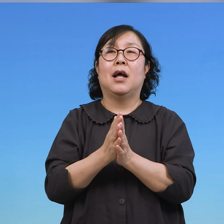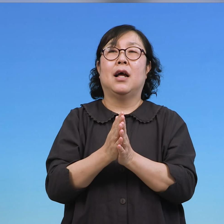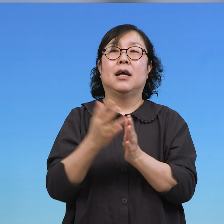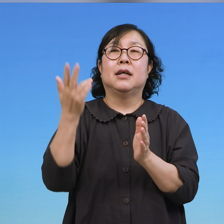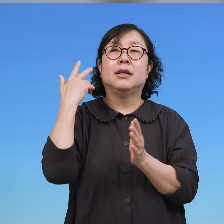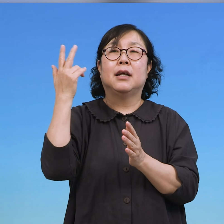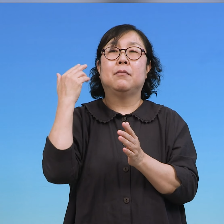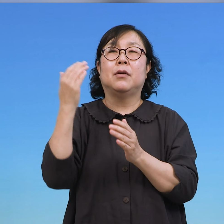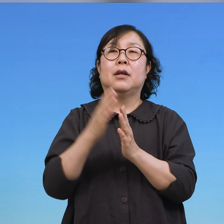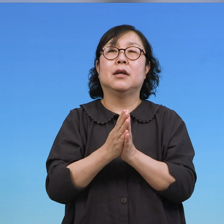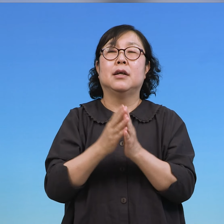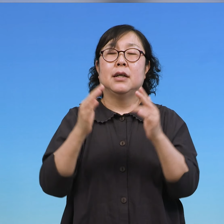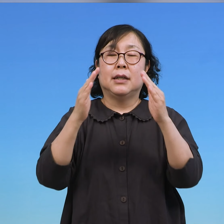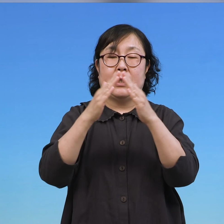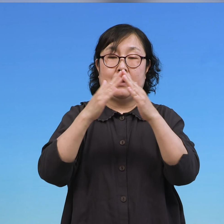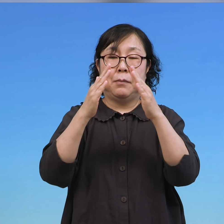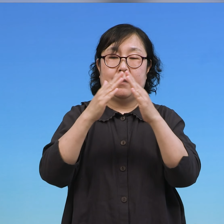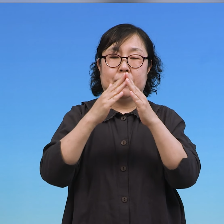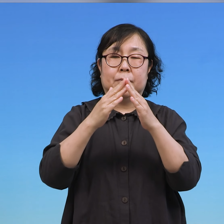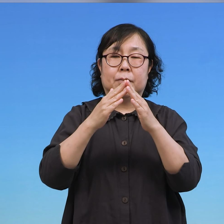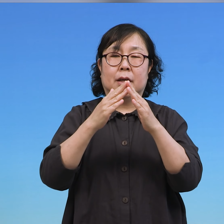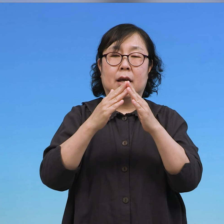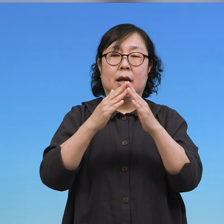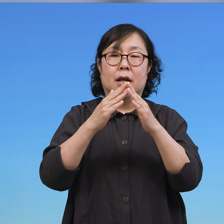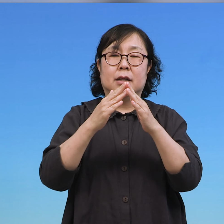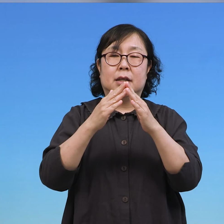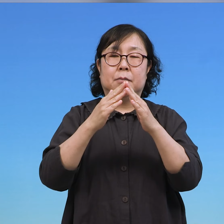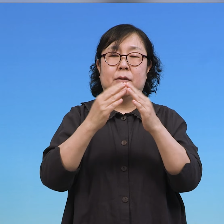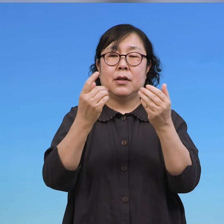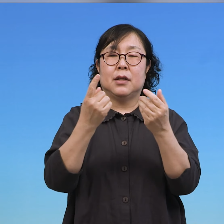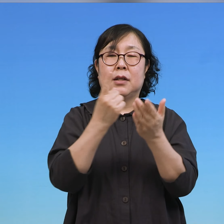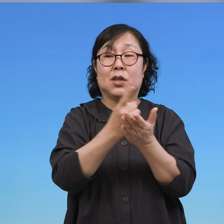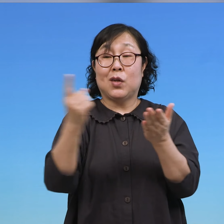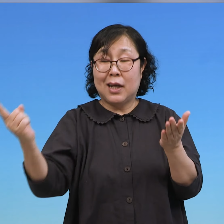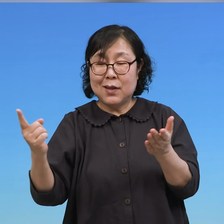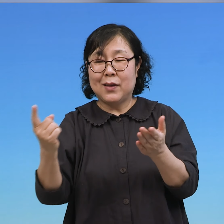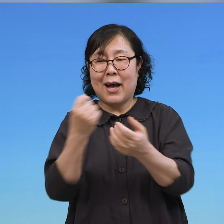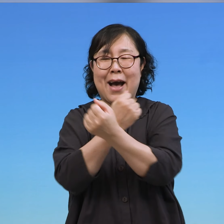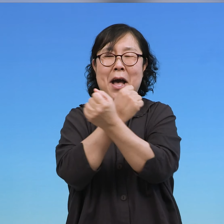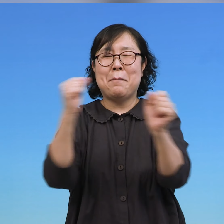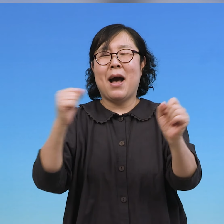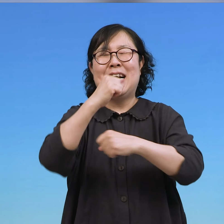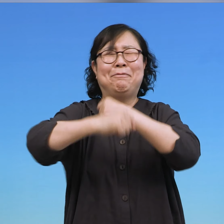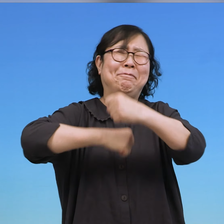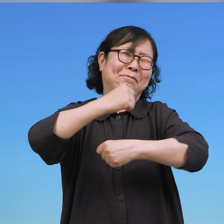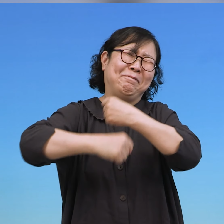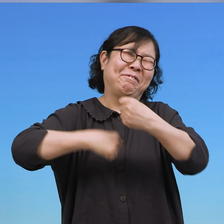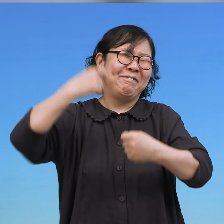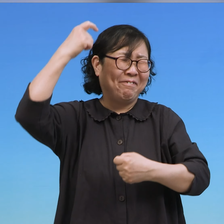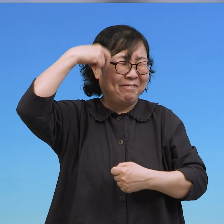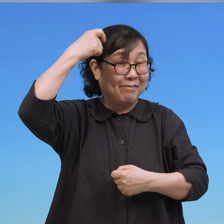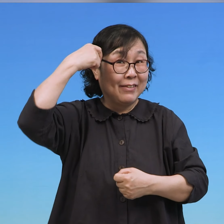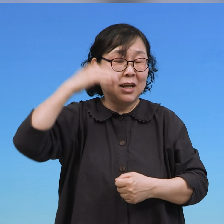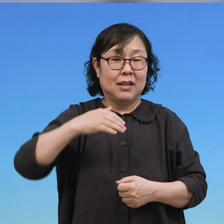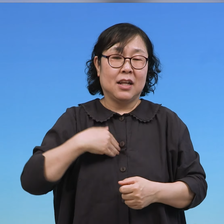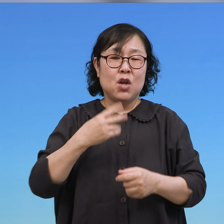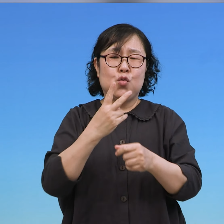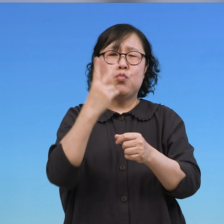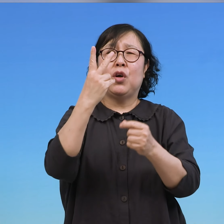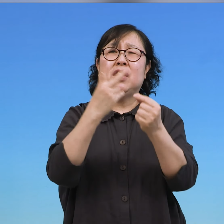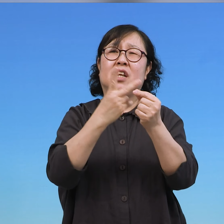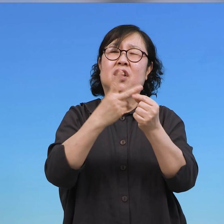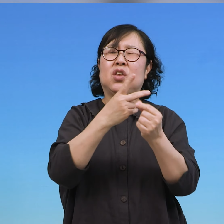지난번 할 때는 솔직히 오랜만에 짐 나와서 좀 해방이다 이런 기쁨도 좀 있었는데요, 이번에 같은 걸 또 하니까 이번에